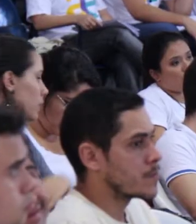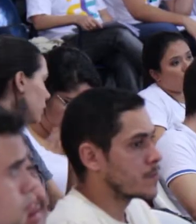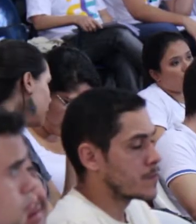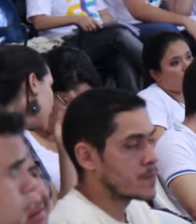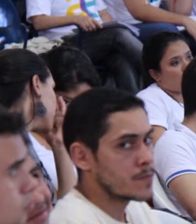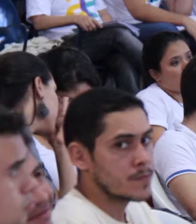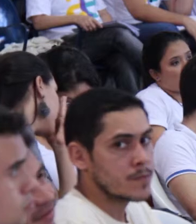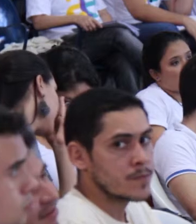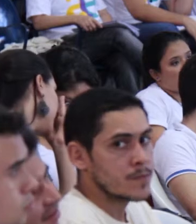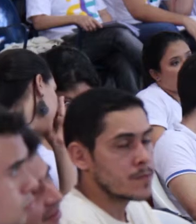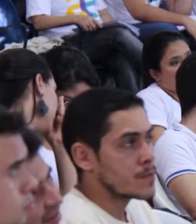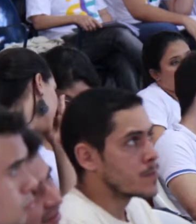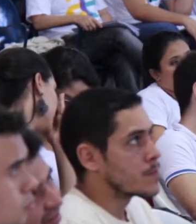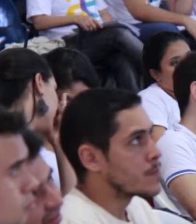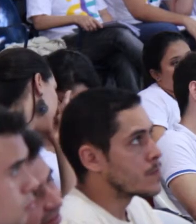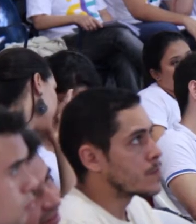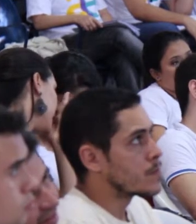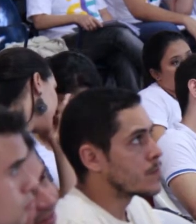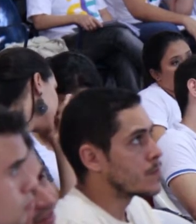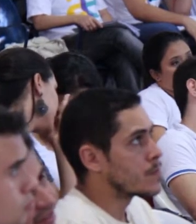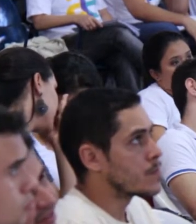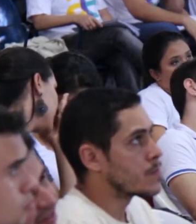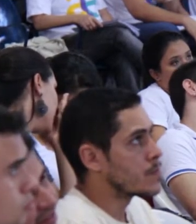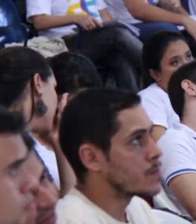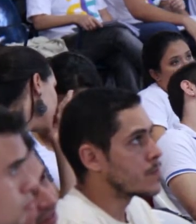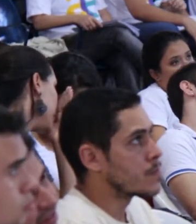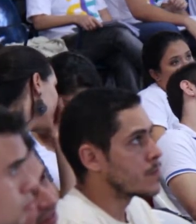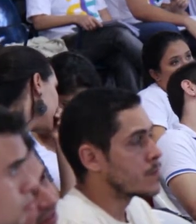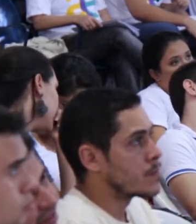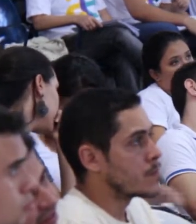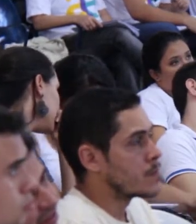Essa questão foi da última prova do Enem.